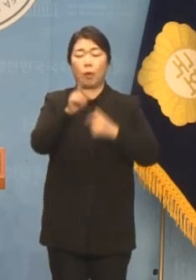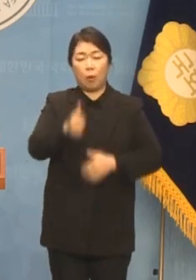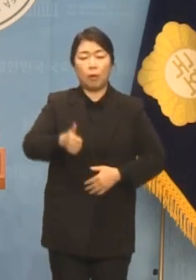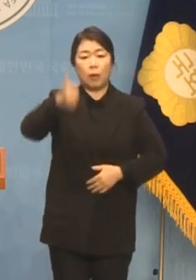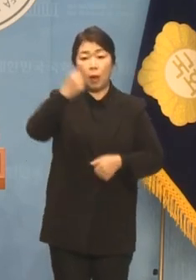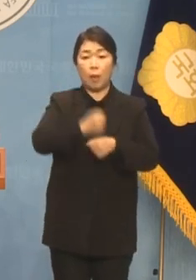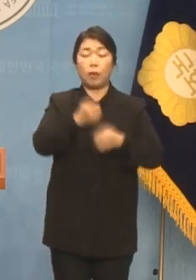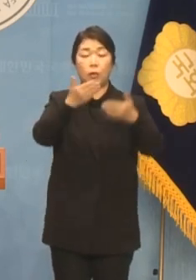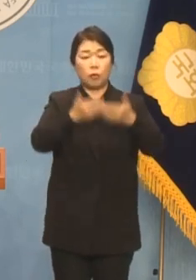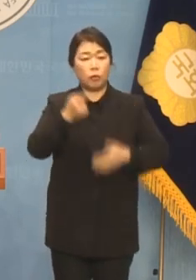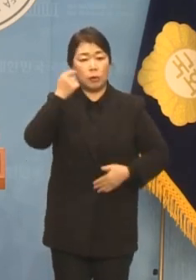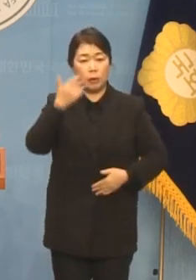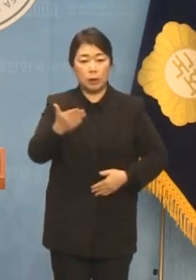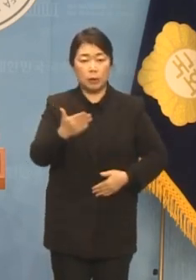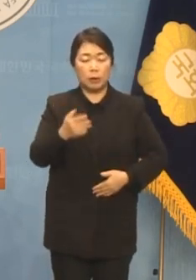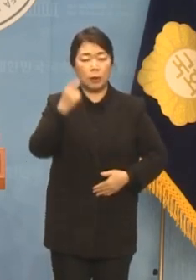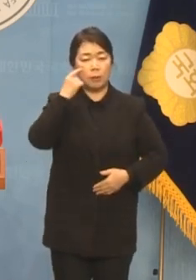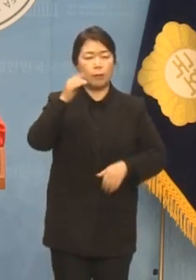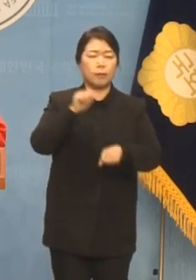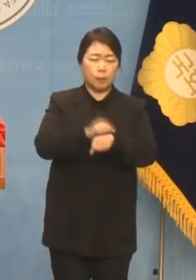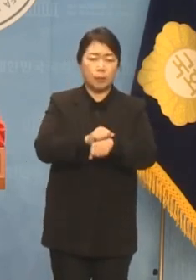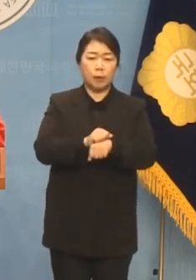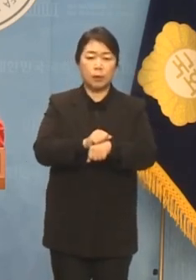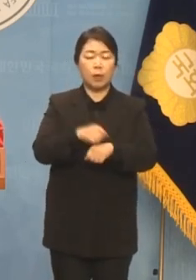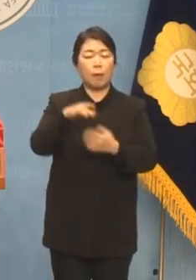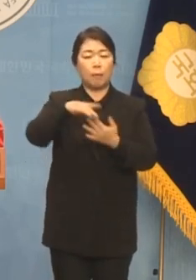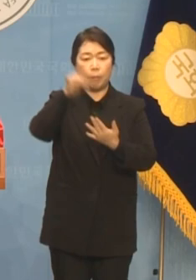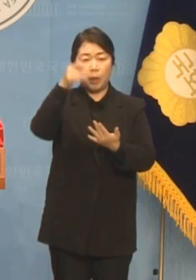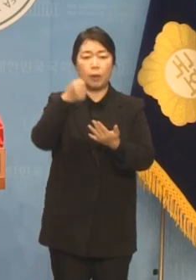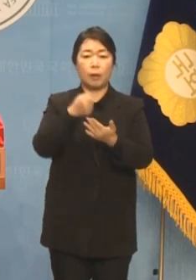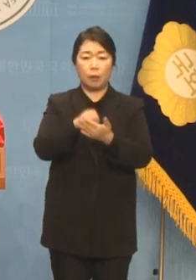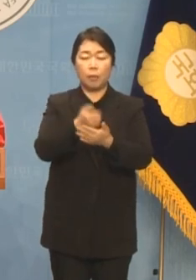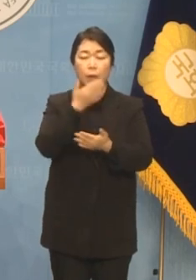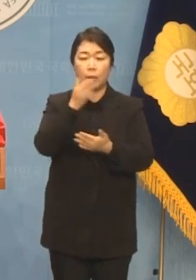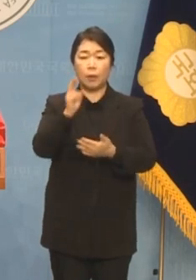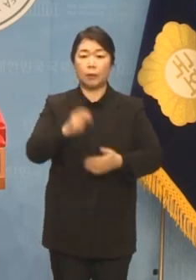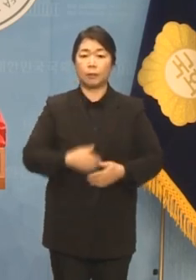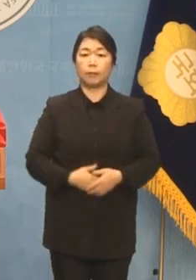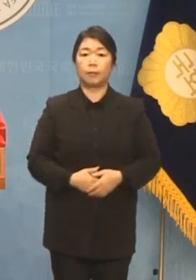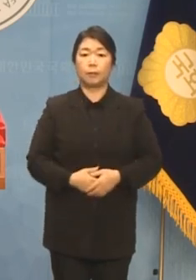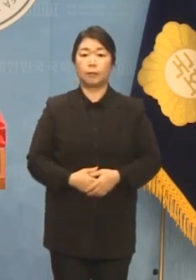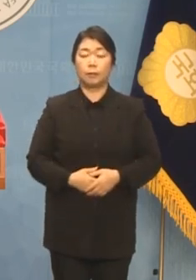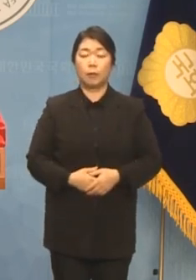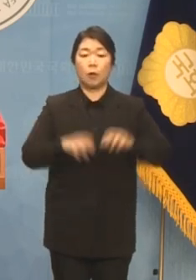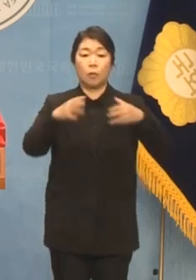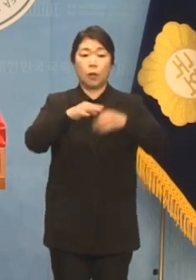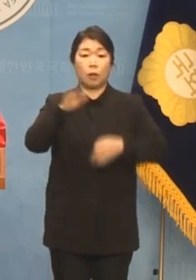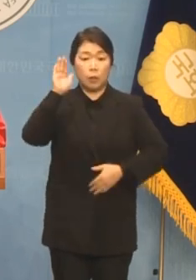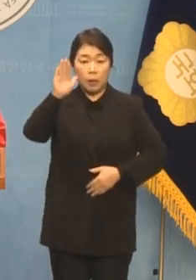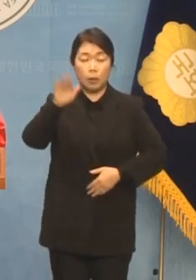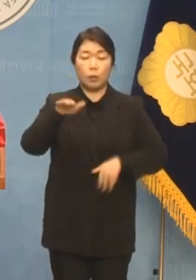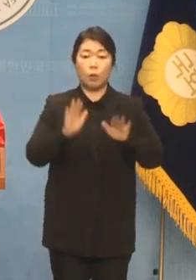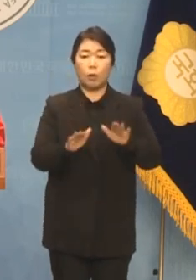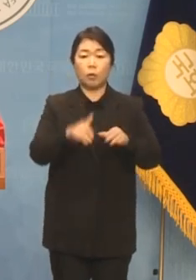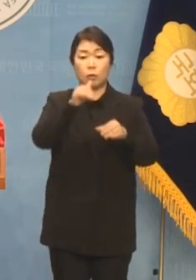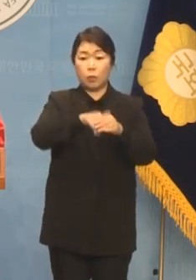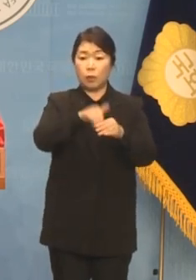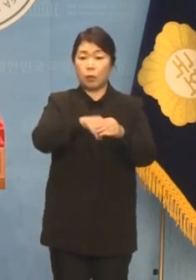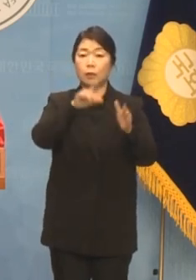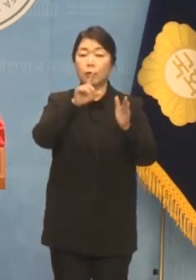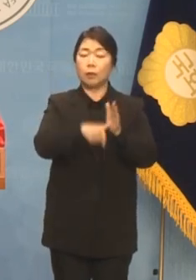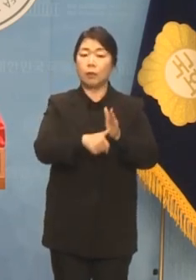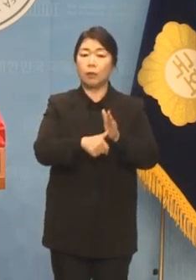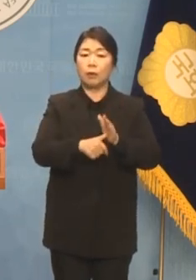현명한 판단을 할 것입니다 국민의 미래는 이번 총선이 대한민국의